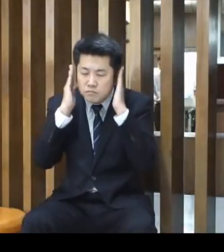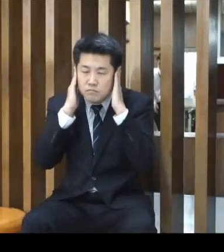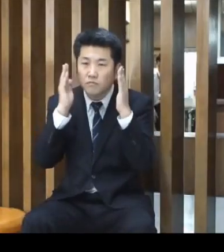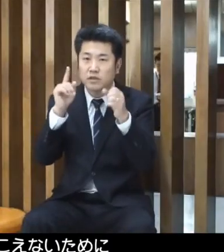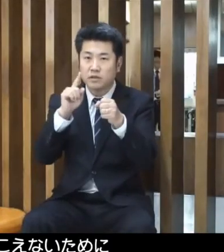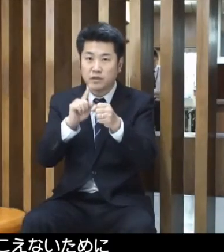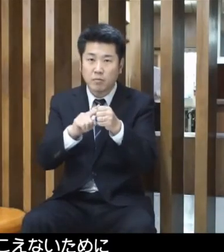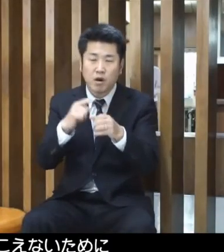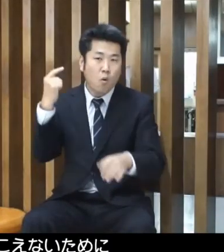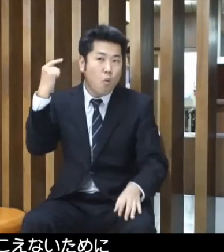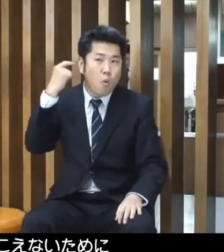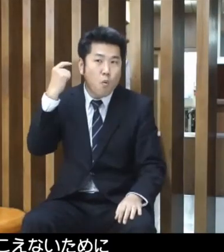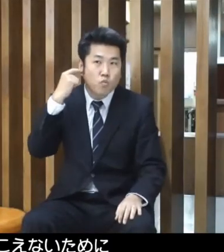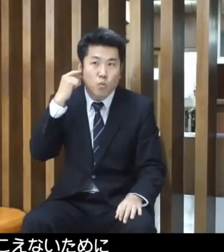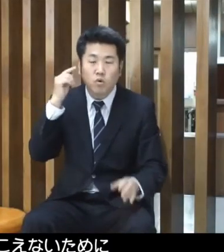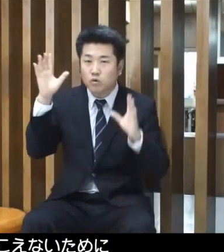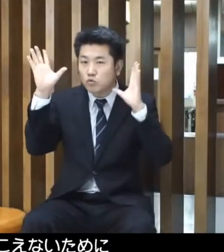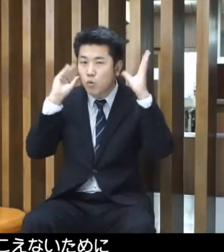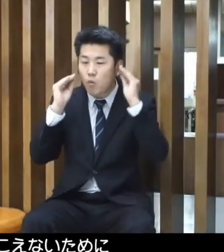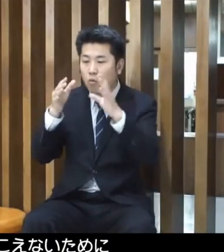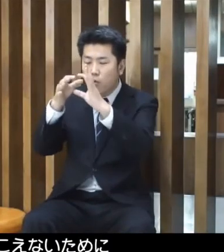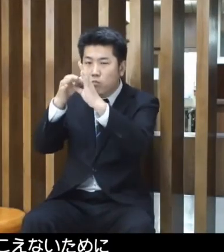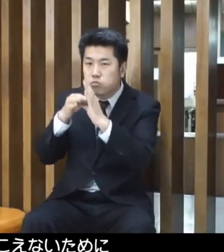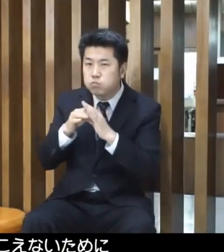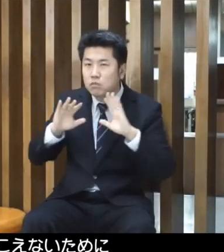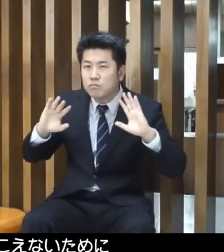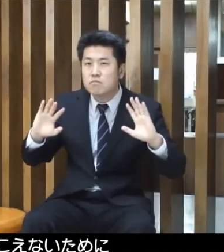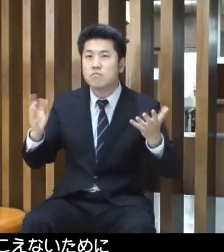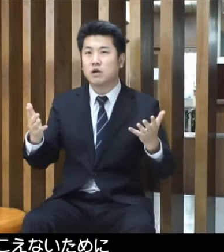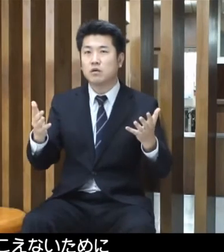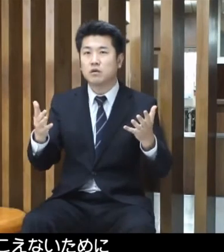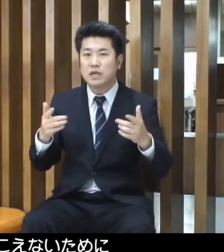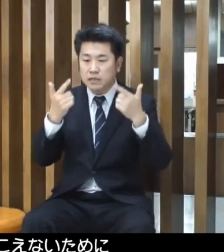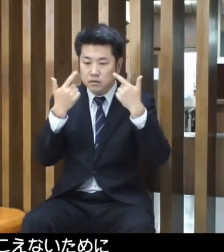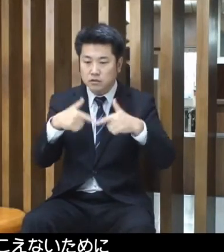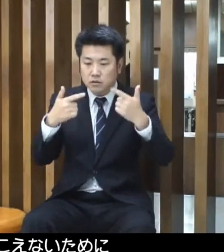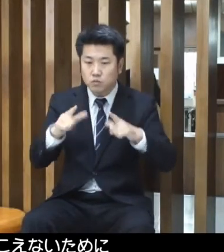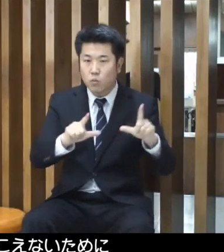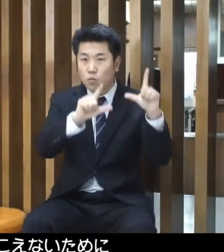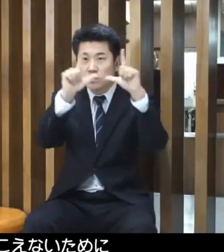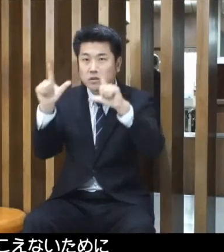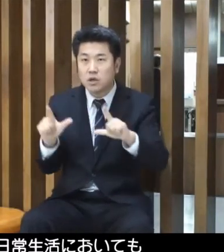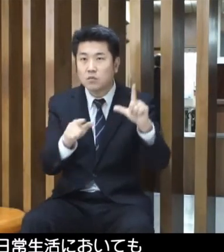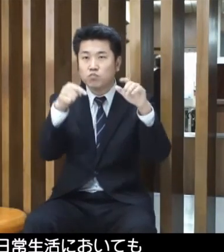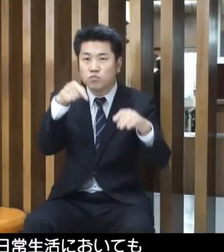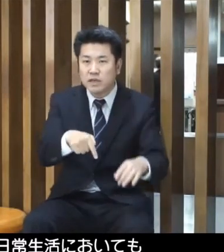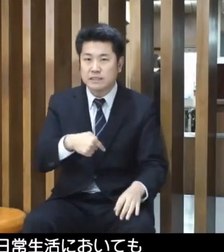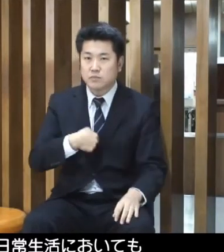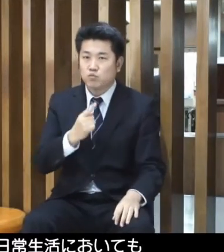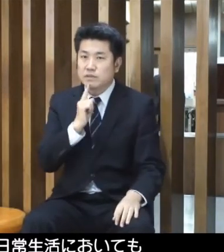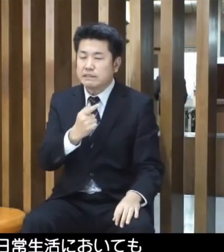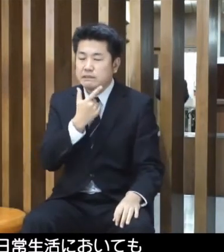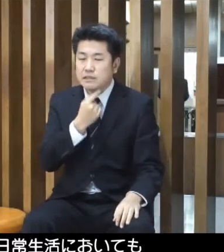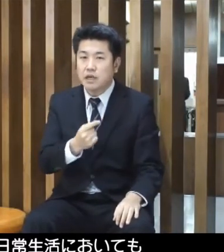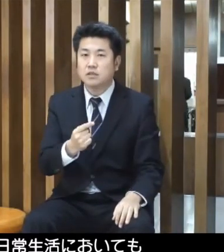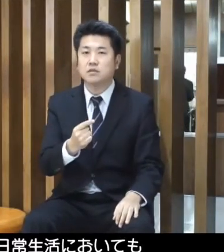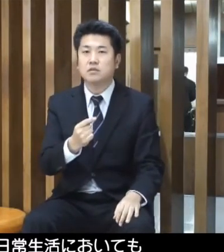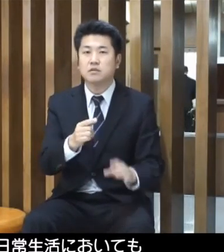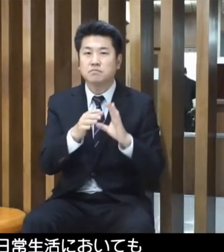聞こえないために音声による情報が伝わらなかったり 日常生活においても自分